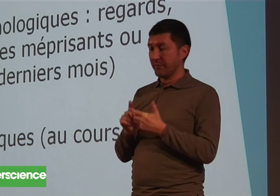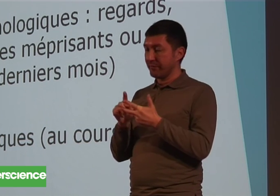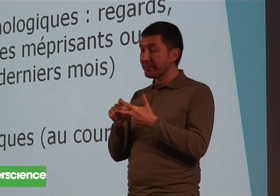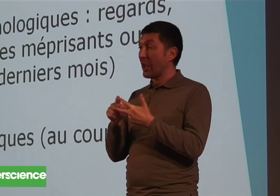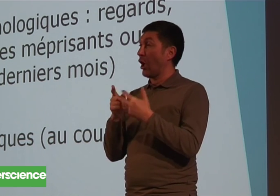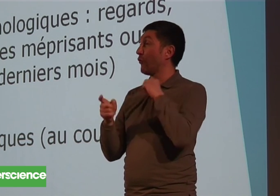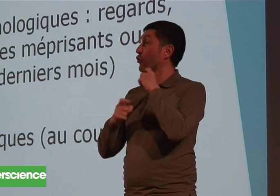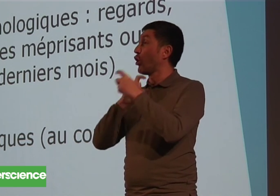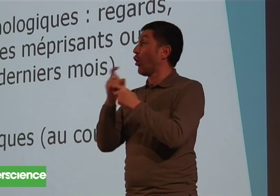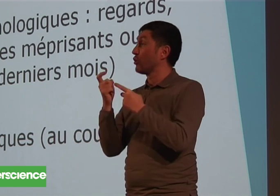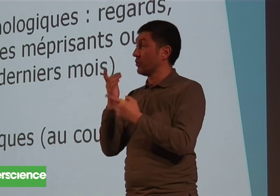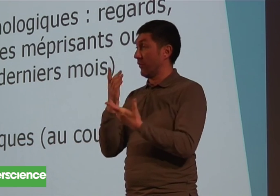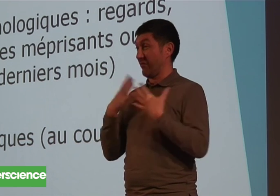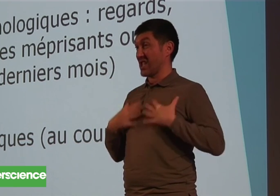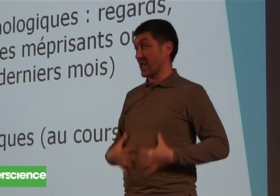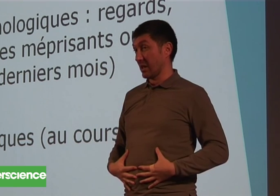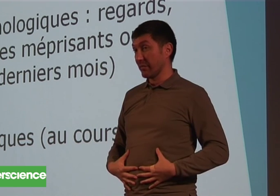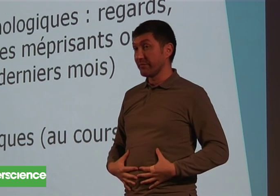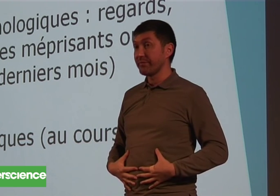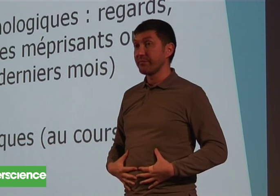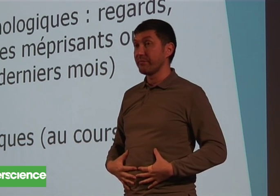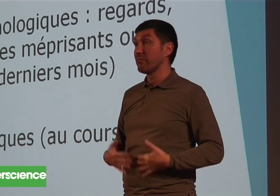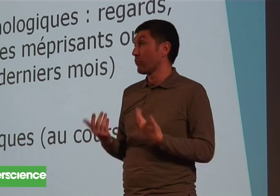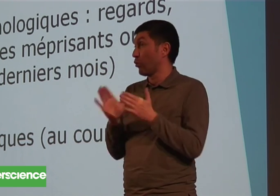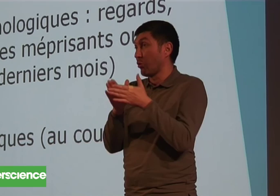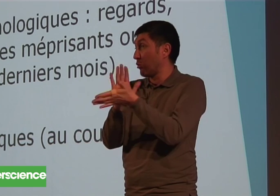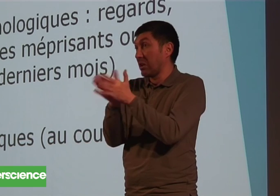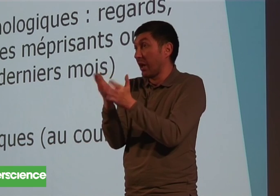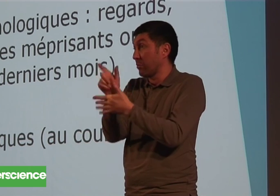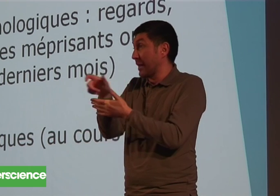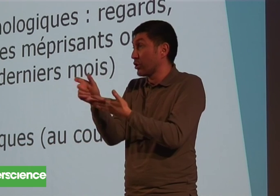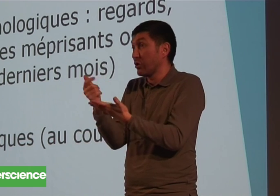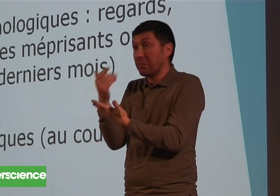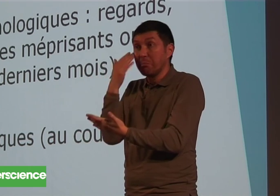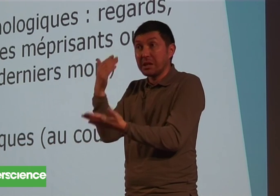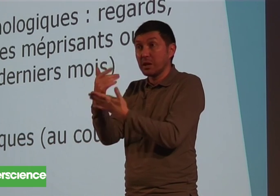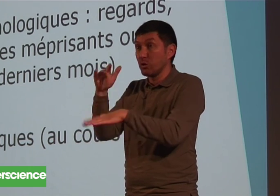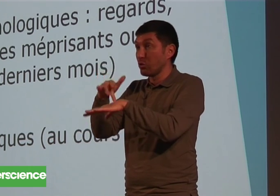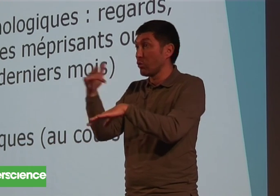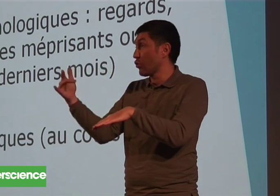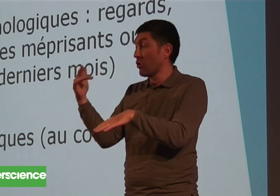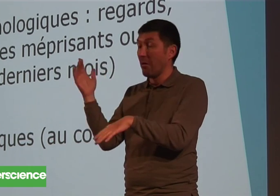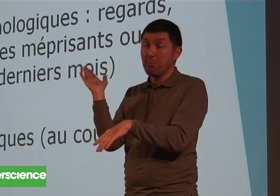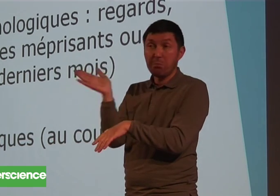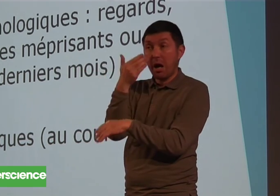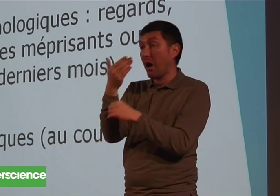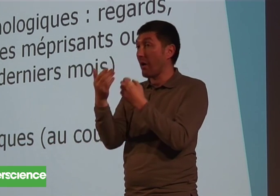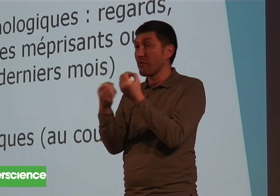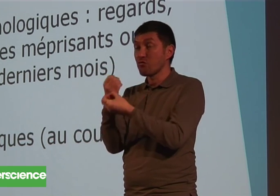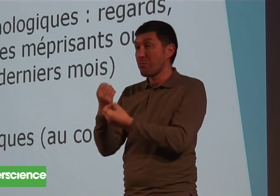physiques au cours des 12 derniers mois. Donc on a demandé en fait tout simplement aux enquêtés s'ils avaient été frappés ou blessés physiquement par une ou